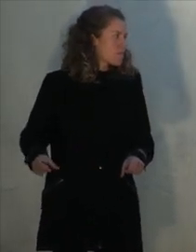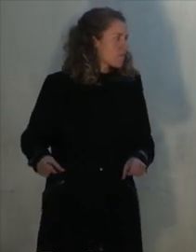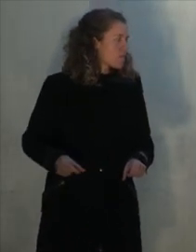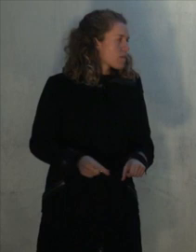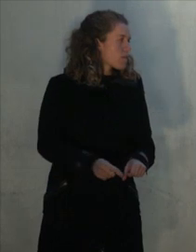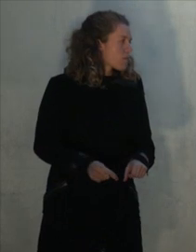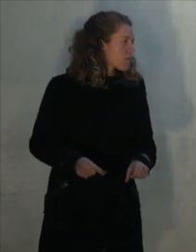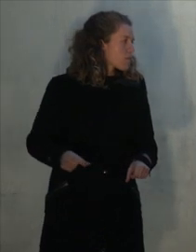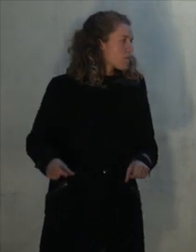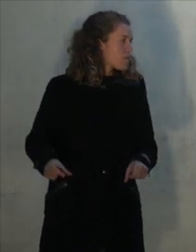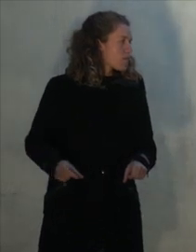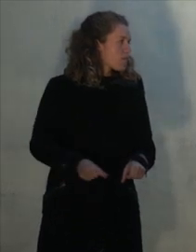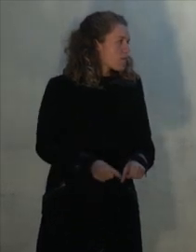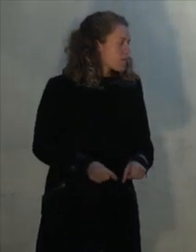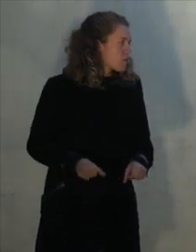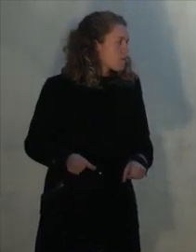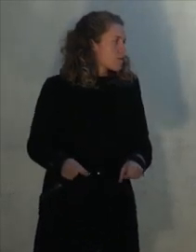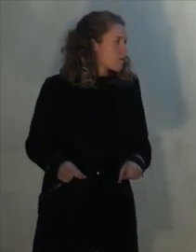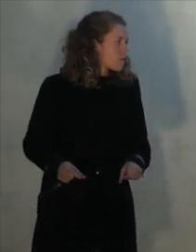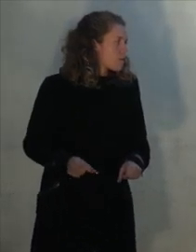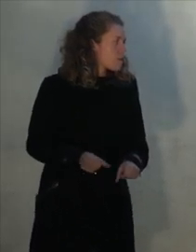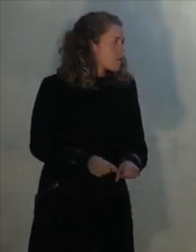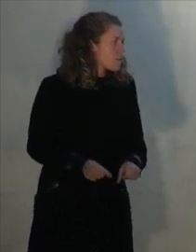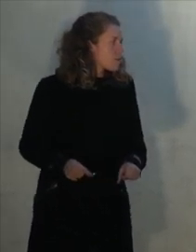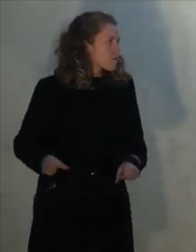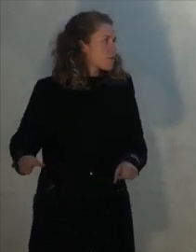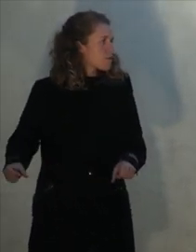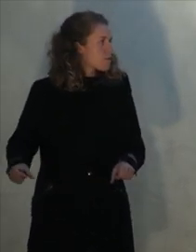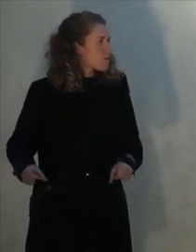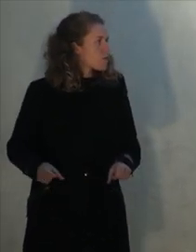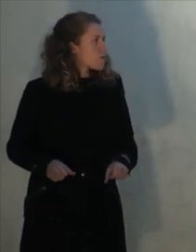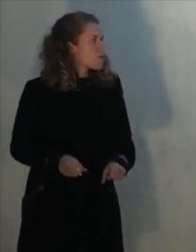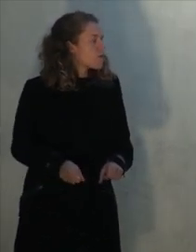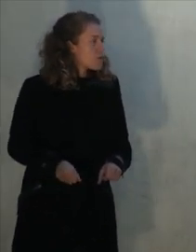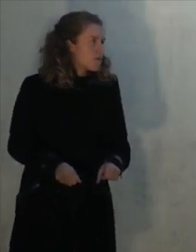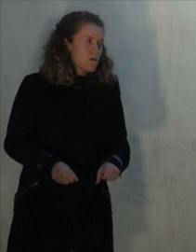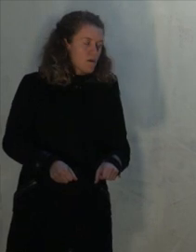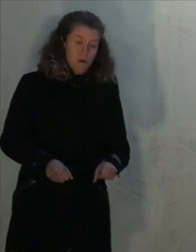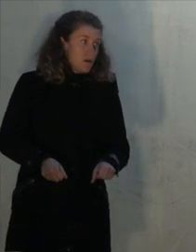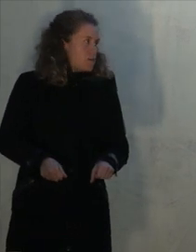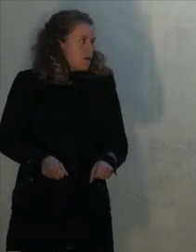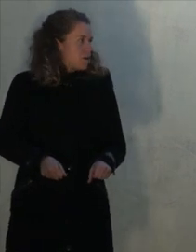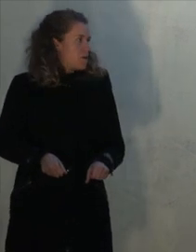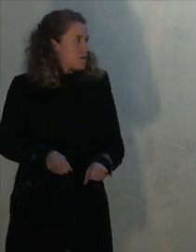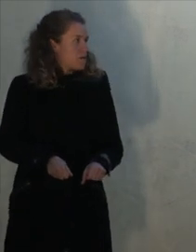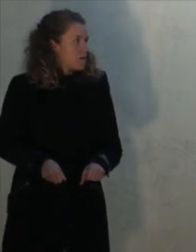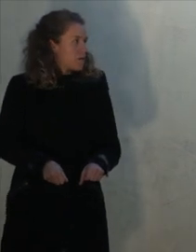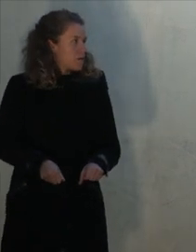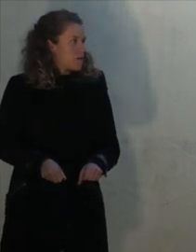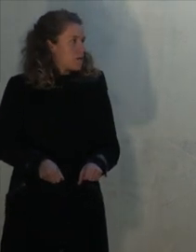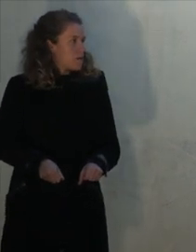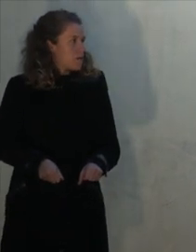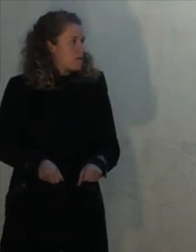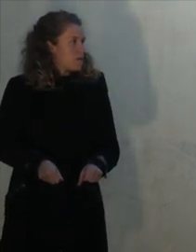verás cómo lo pasamos bien y además va a repercutir en tu trabajo muy favorablemente. No, don Luis, sí, mujer, que no. Que